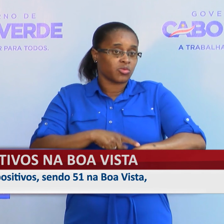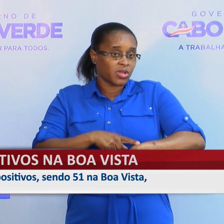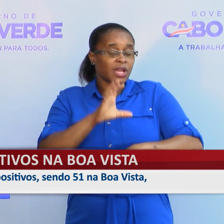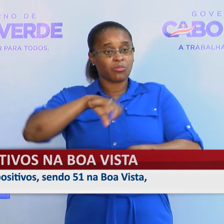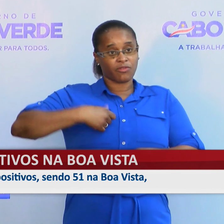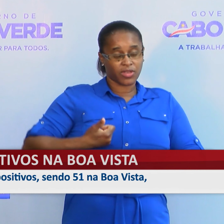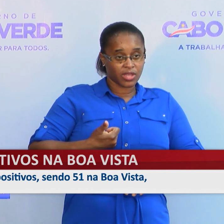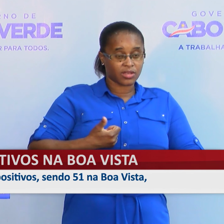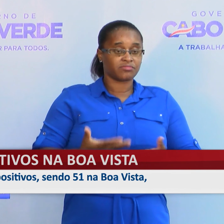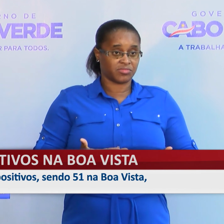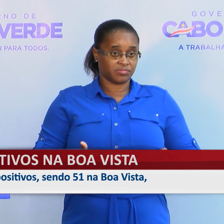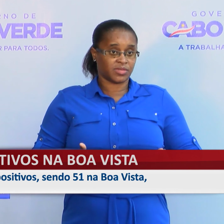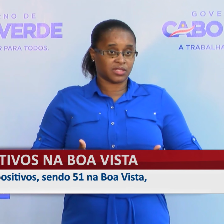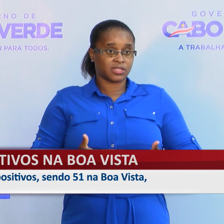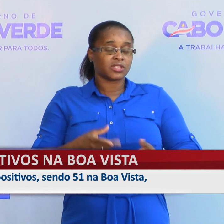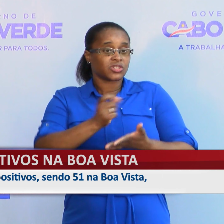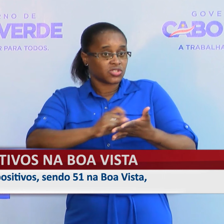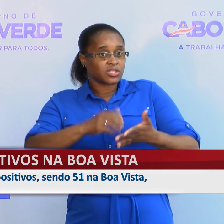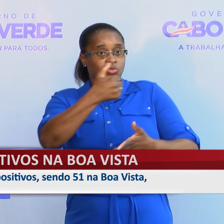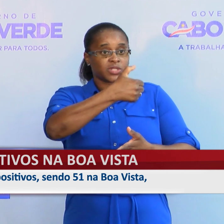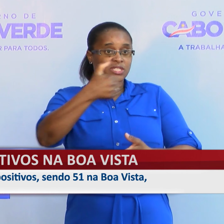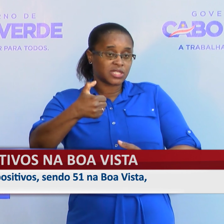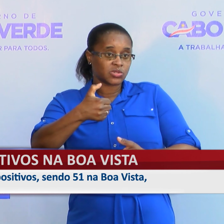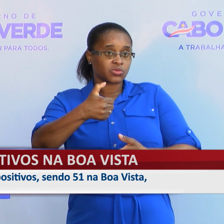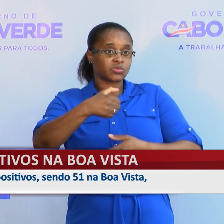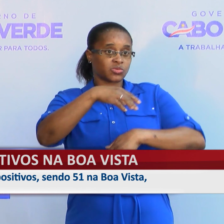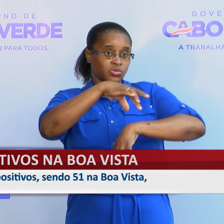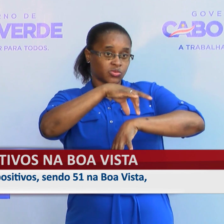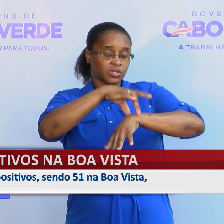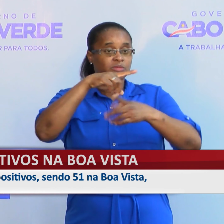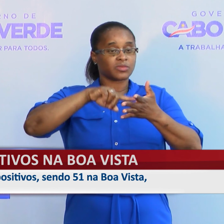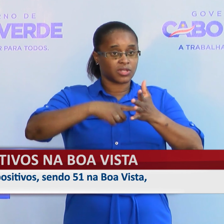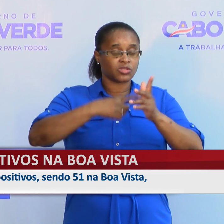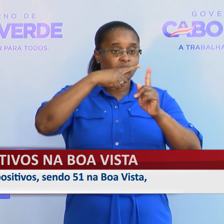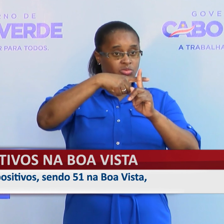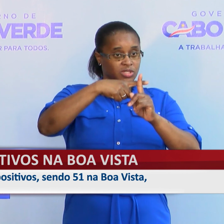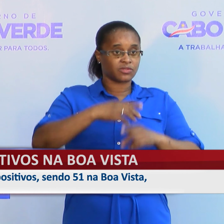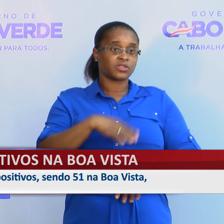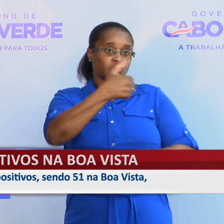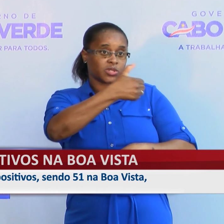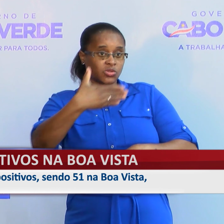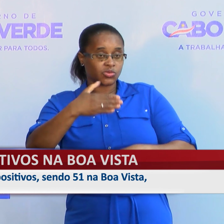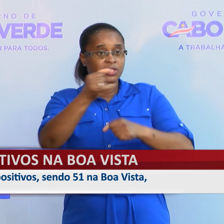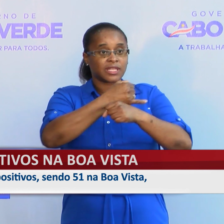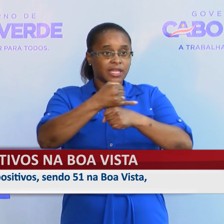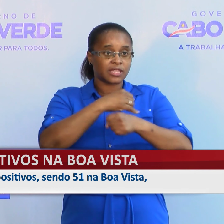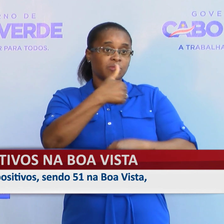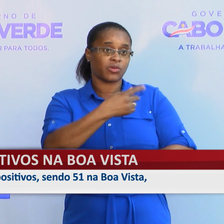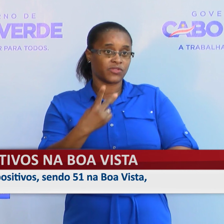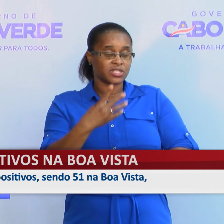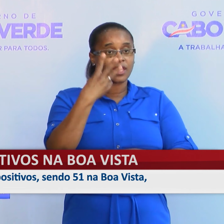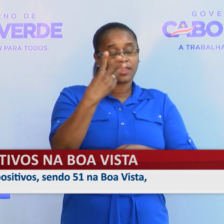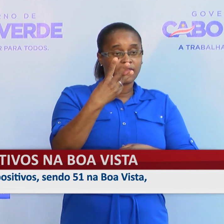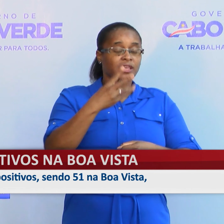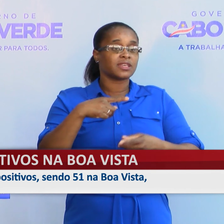registra 55 casos positivos, sendo 51 na Boa Vista, 3 na